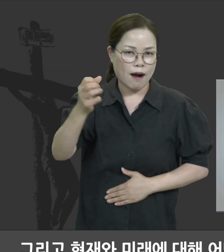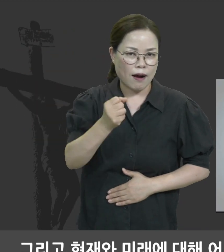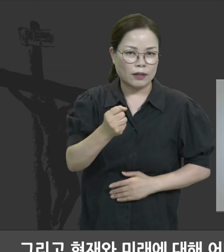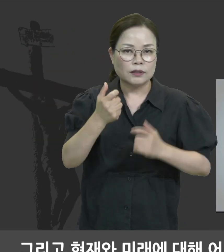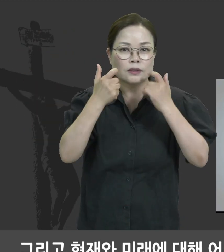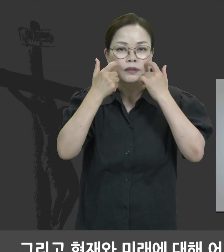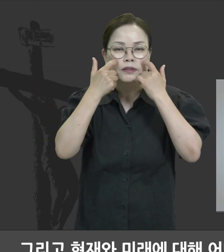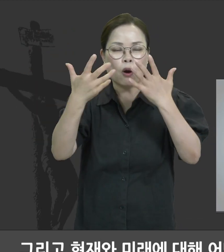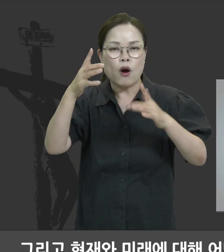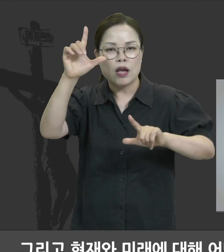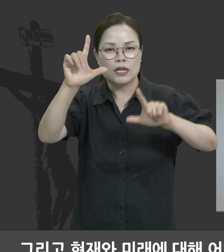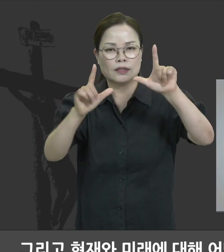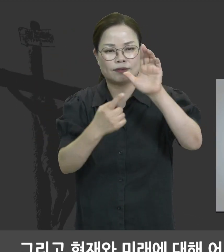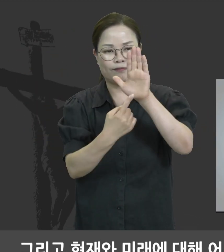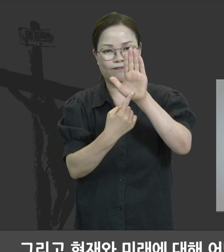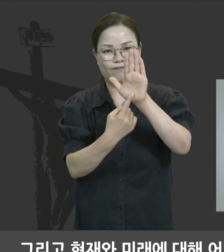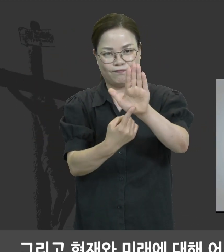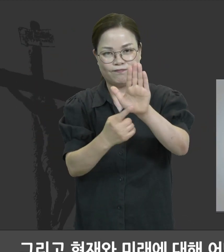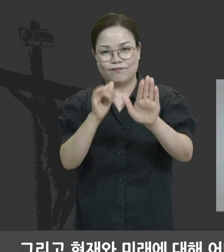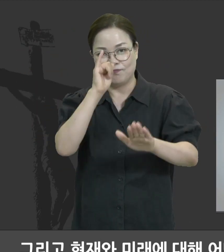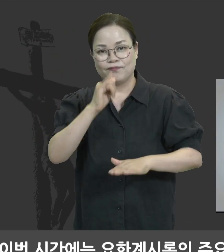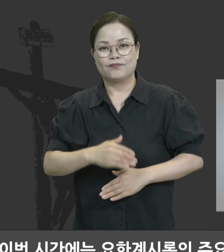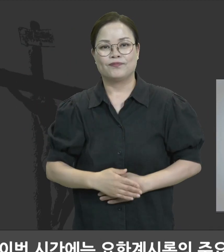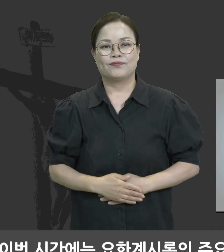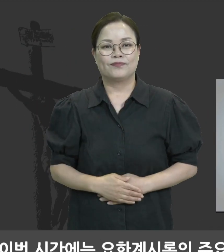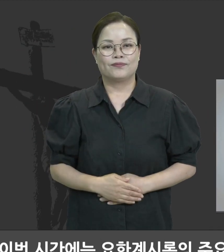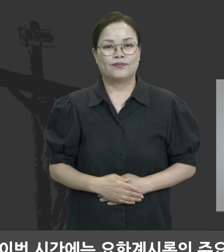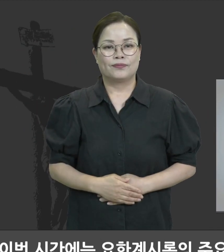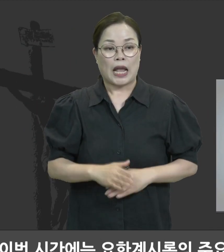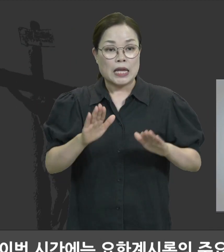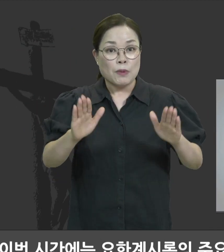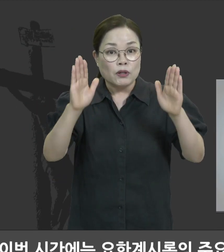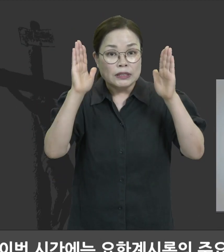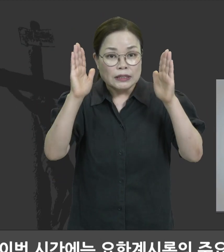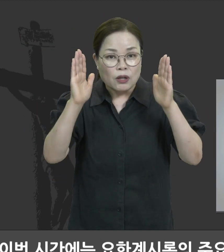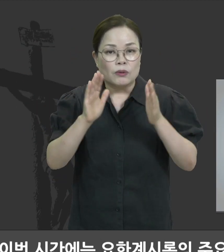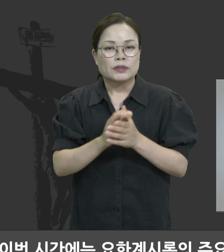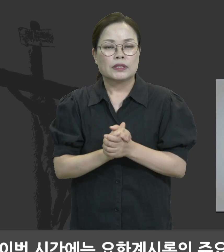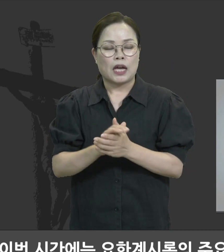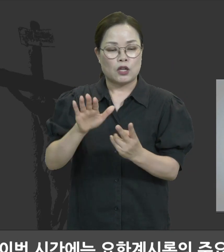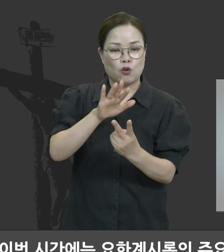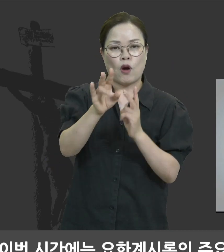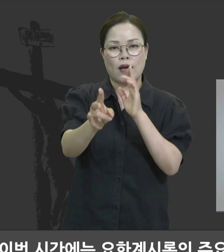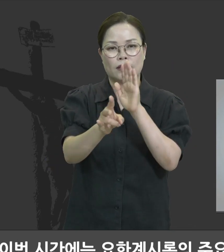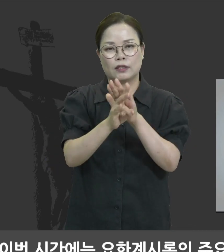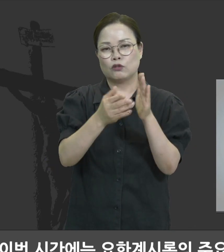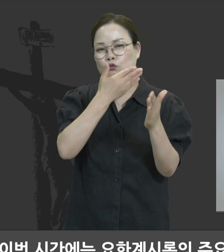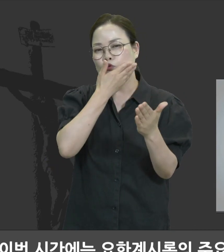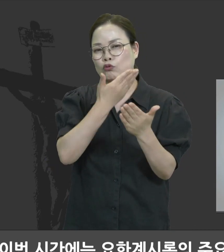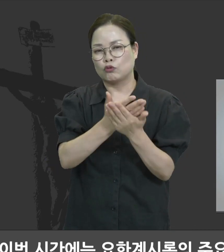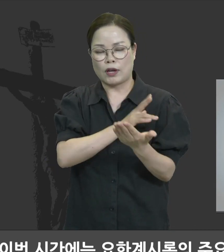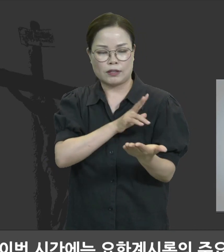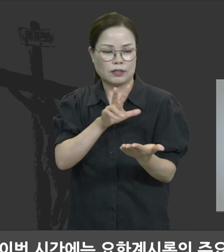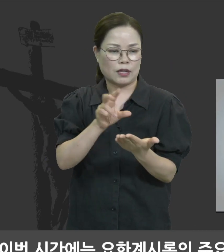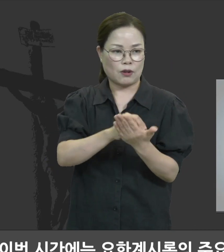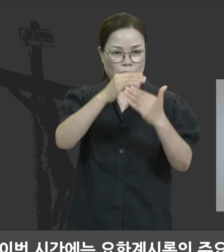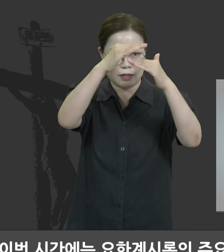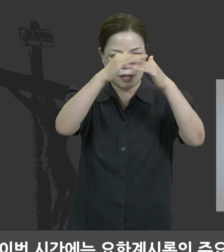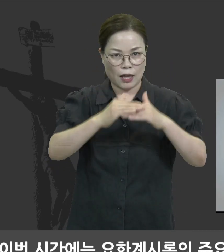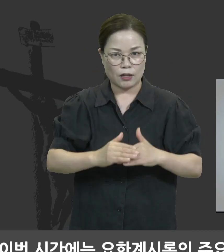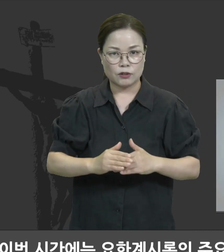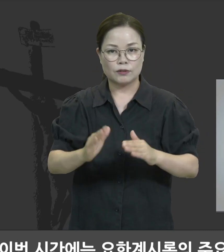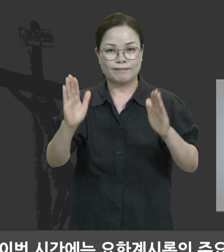하는지 생생한 이미지로 가르칩니다. 이번 시간에는 요한계시록의 주요 주제와 본문들을